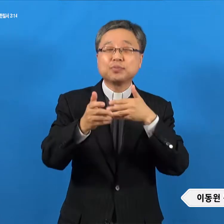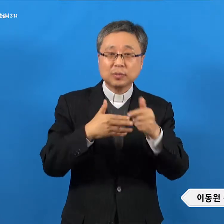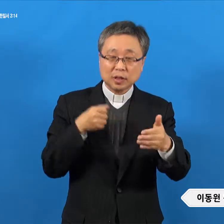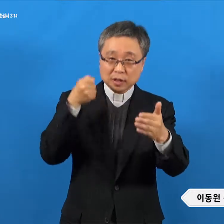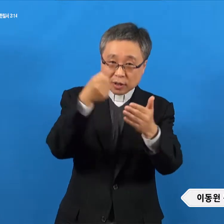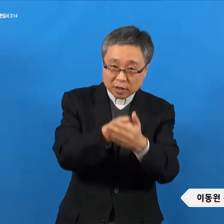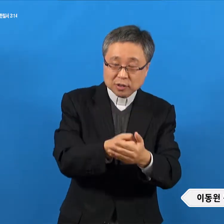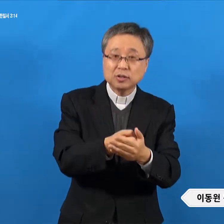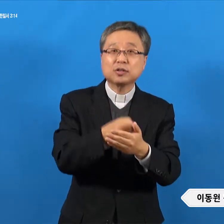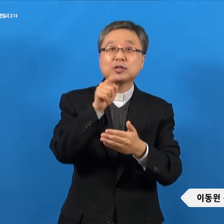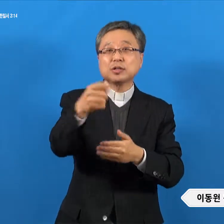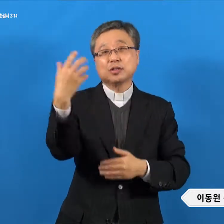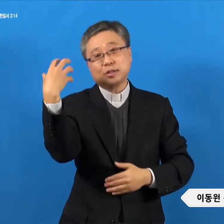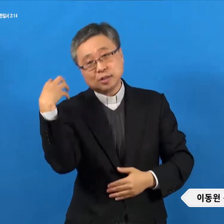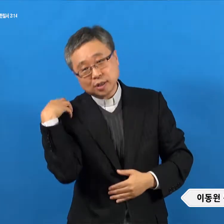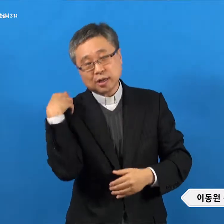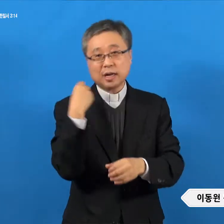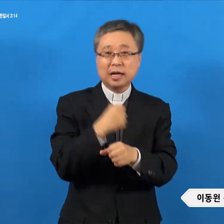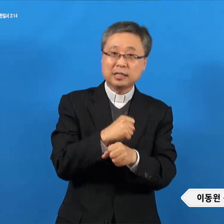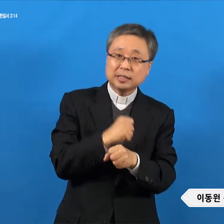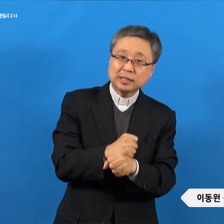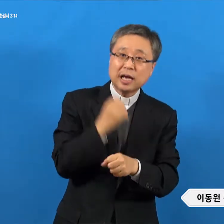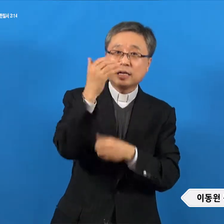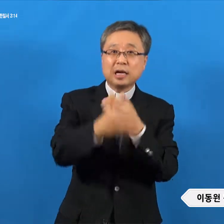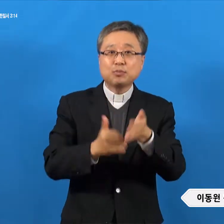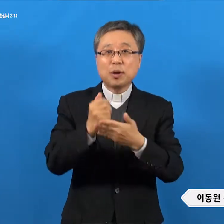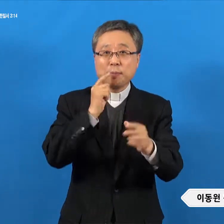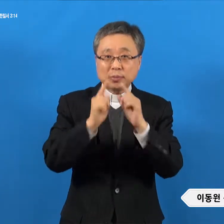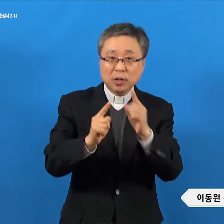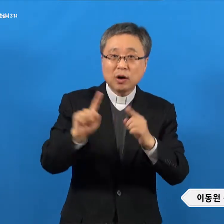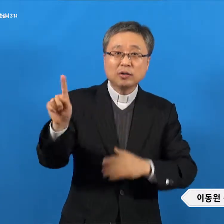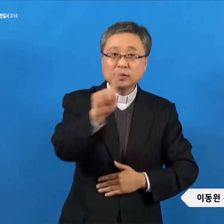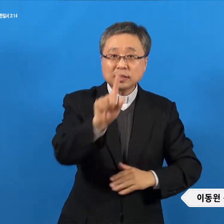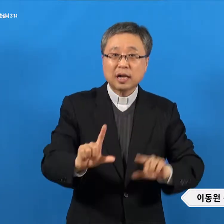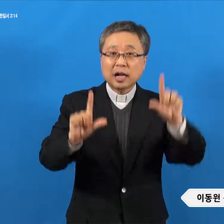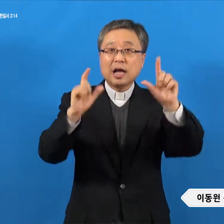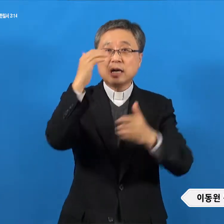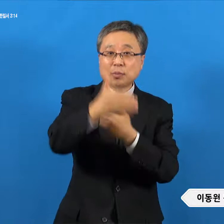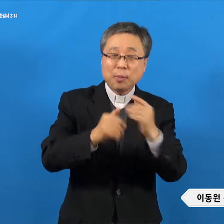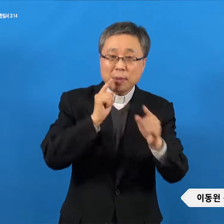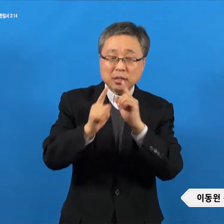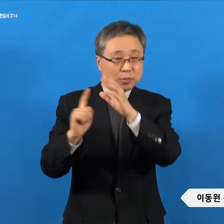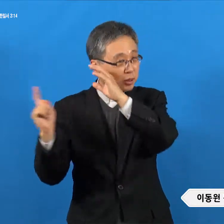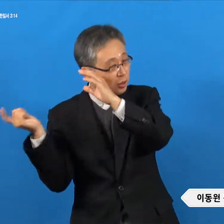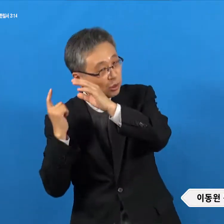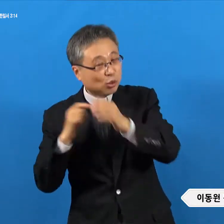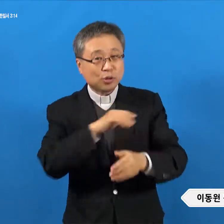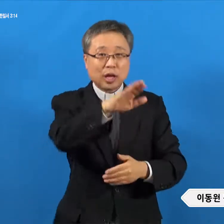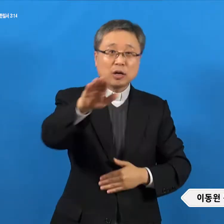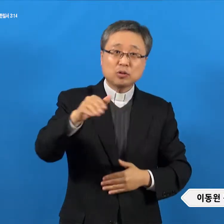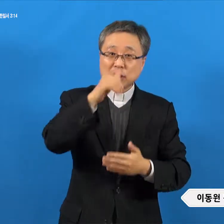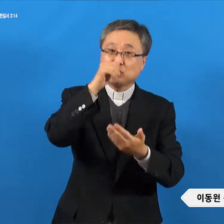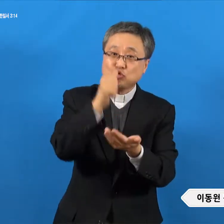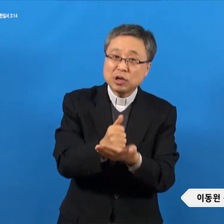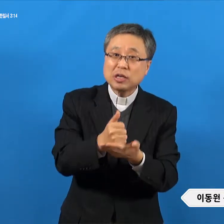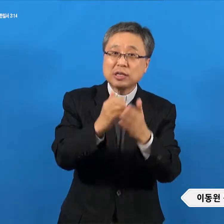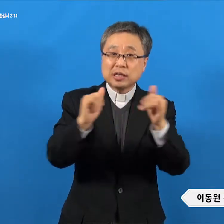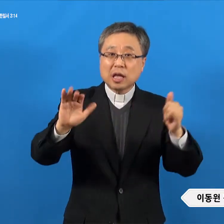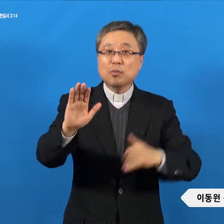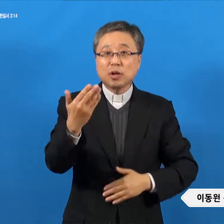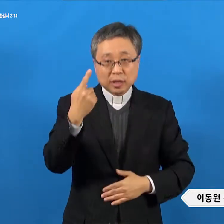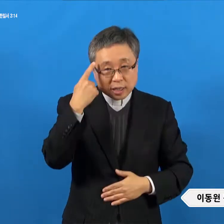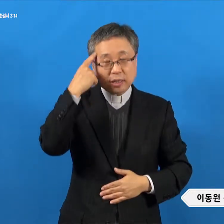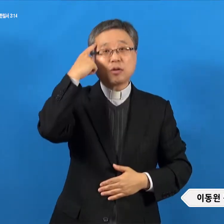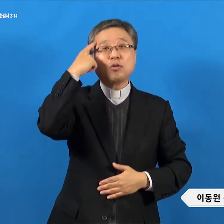결정적으로 그 역할을 한 것이 하나님의 말씀입니다. 어느 날 말씀을 듣고 내가 죄인됨을 깨닫고 예수님이 구주와